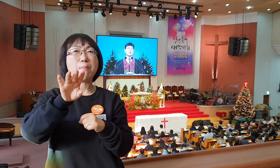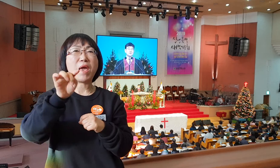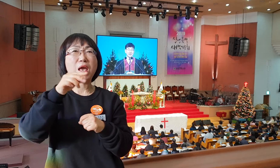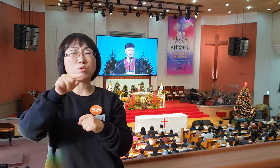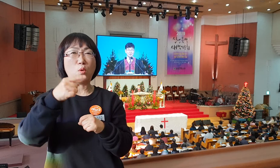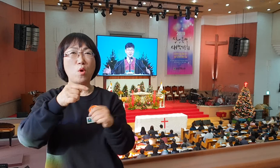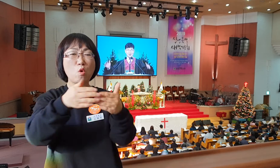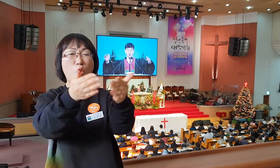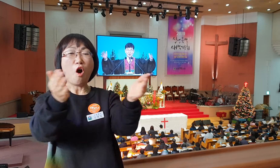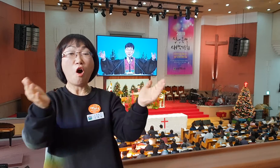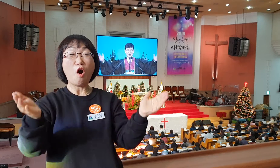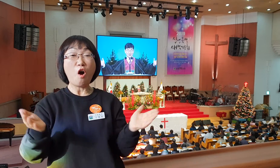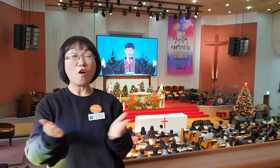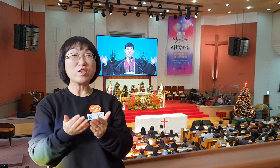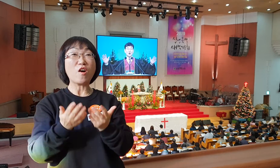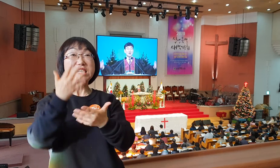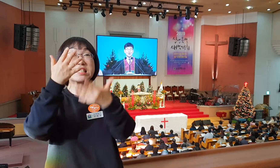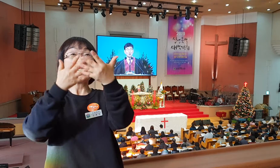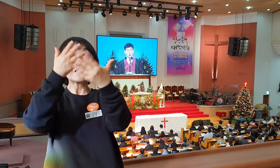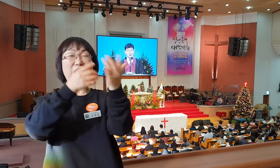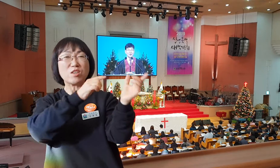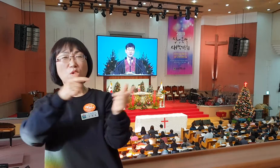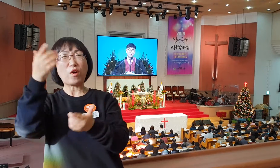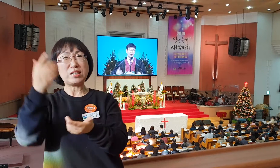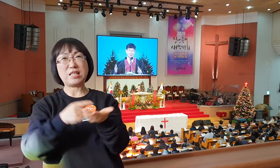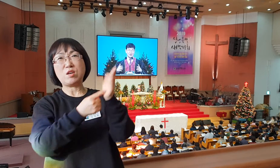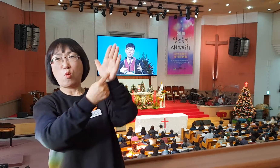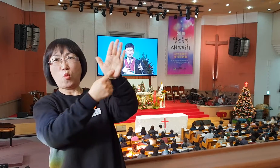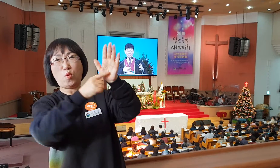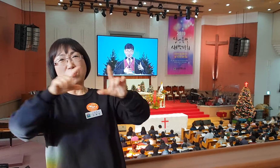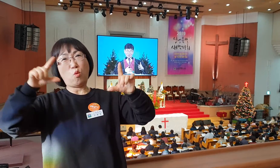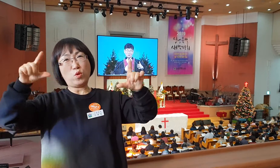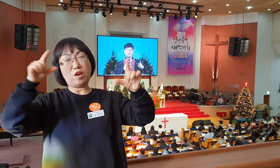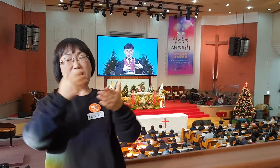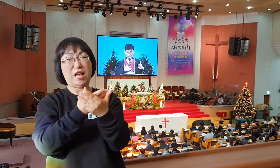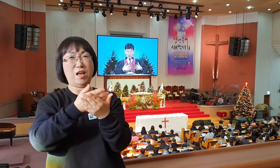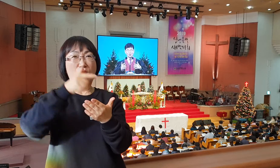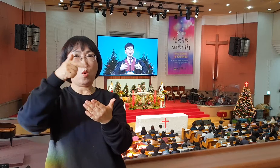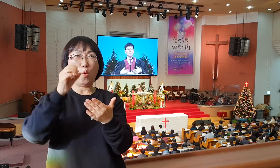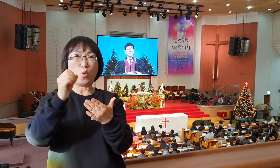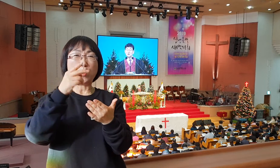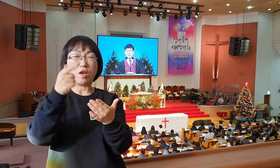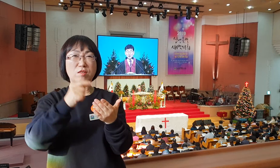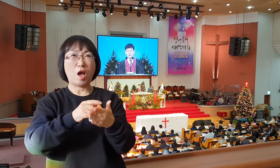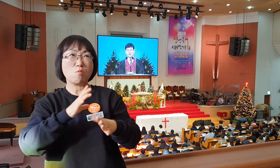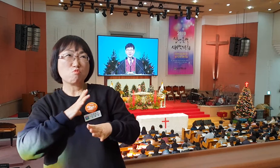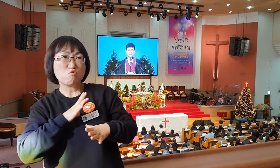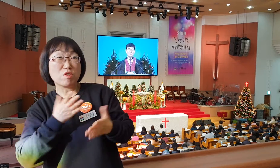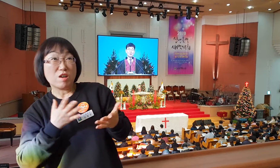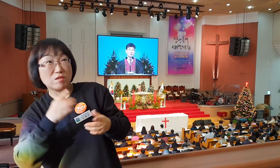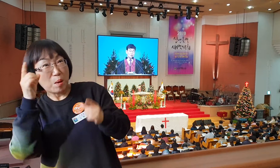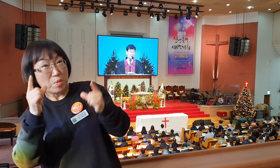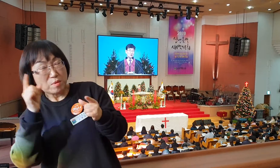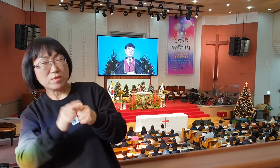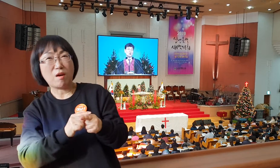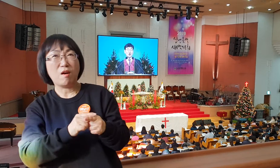또 원형극장에 있습니다. 원형극장에서 여러 가지 보면 돼요. 사람들이 때로는 무서운 일들도 거기서 버리면서